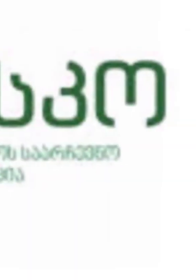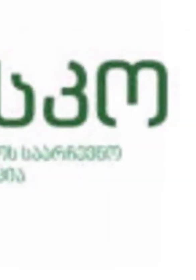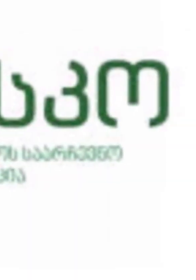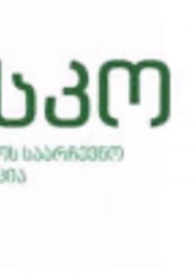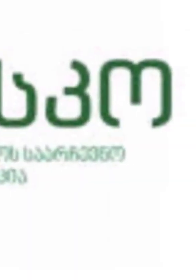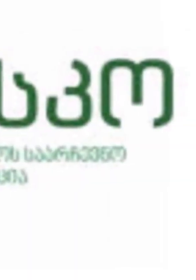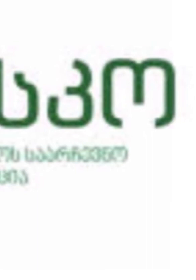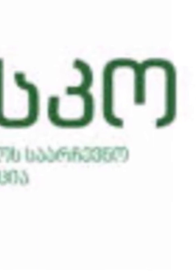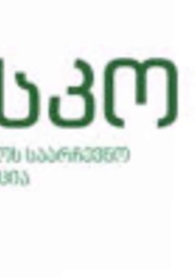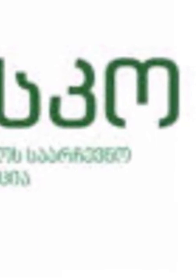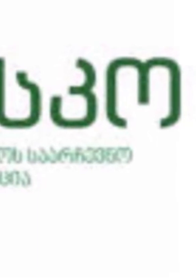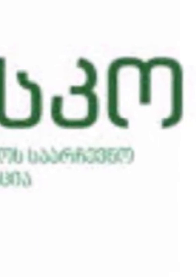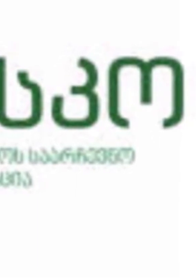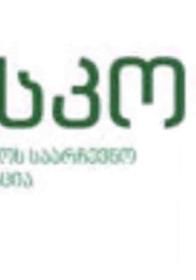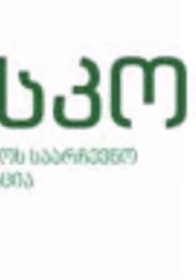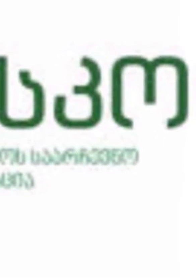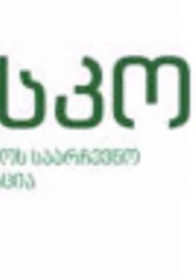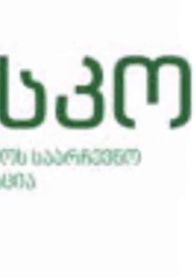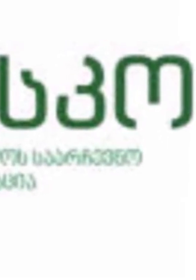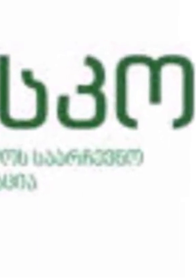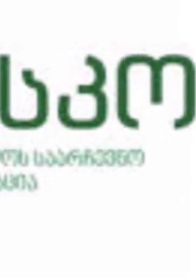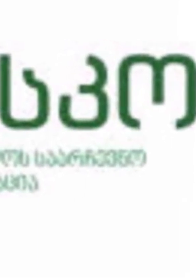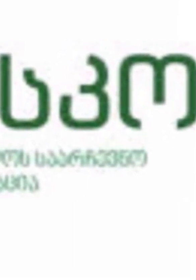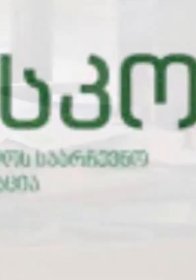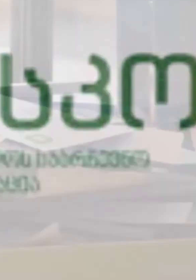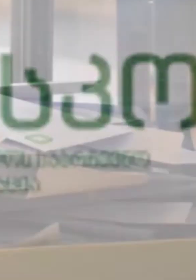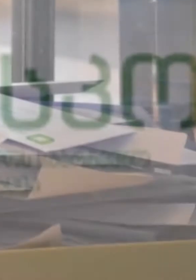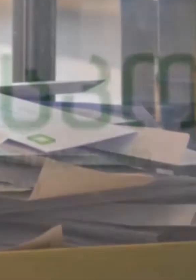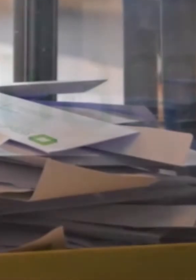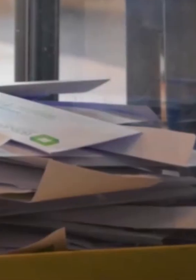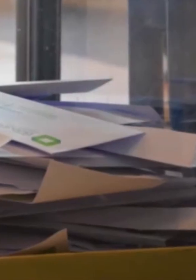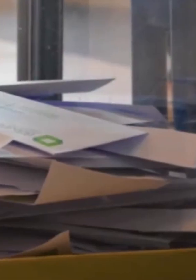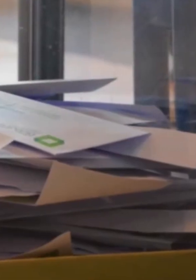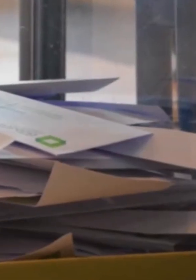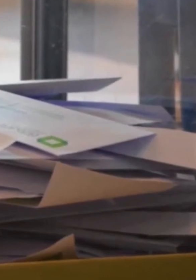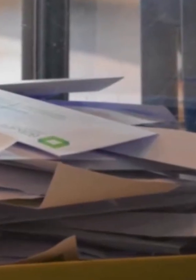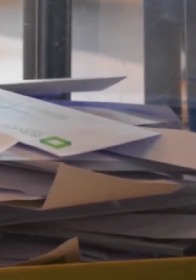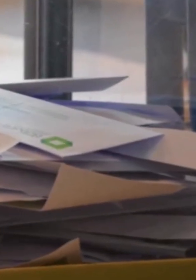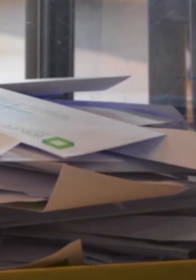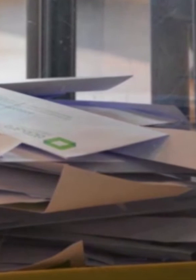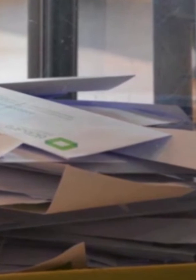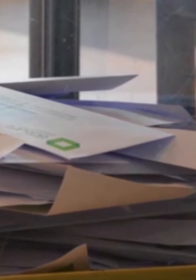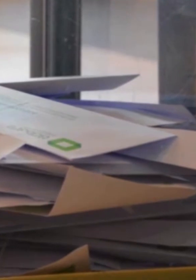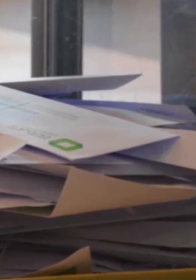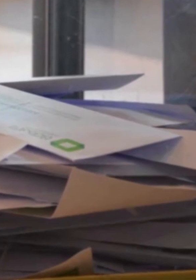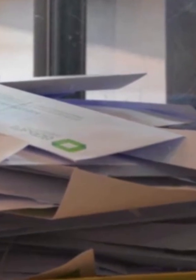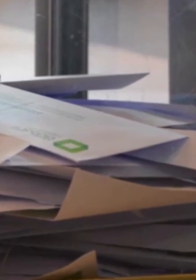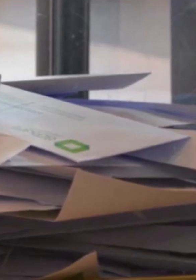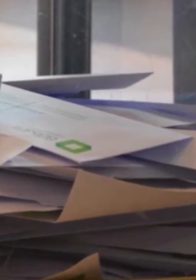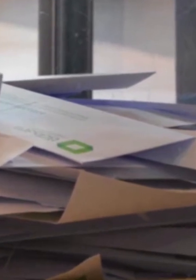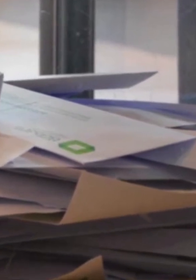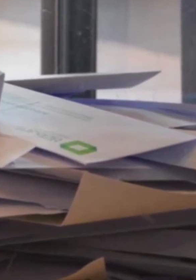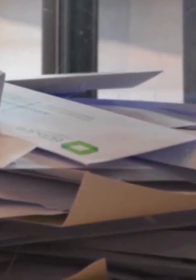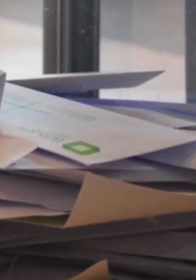როგორც ცესკოში ამბობენ, მიზანი საზოგადოებაში არჩევნების ლეგიტიმაციის მაქსიმალიზაციაა. აღსანიშნავია, რომ ადგილობრივი თვითმმართველობის არჩევნებში